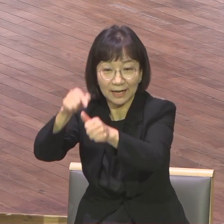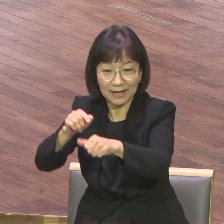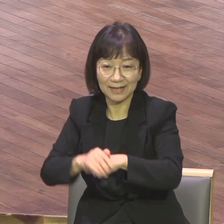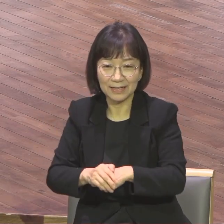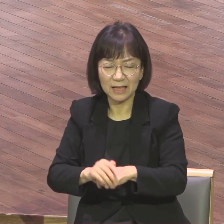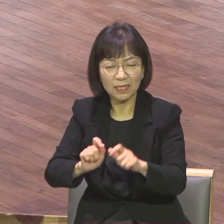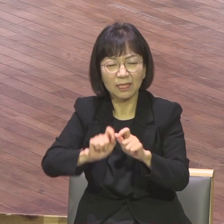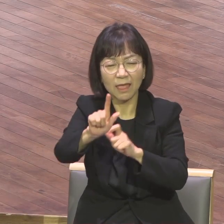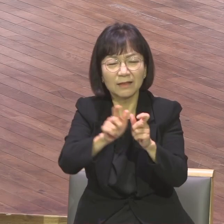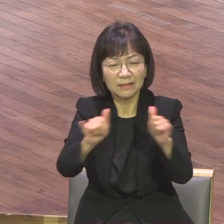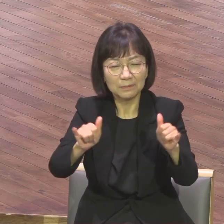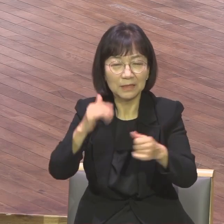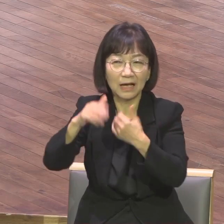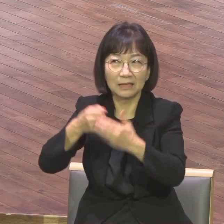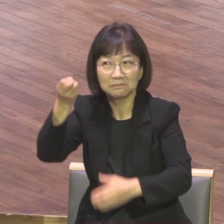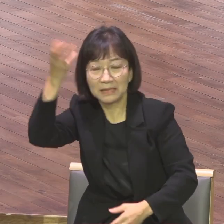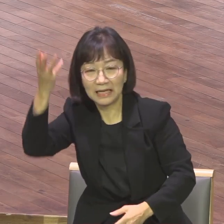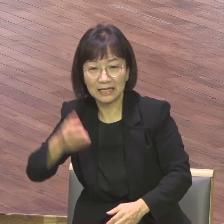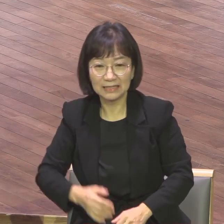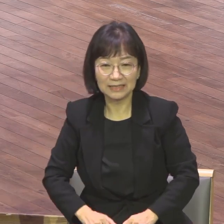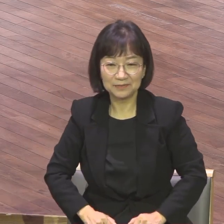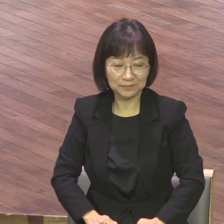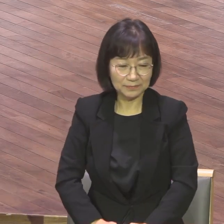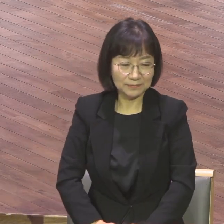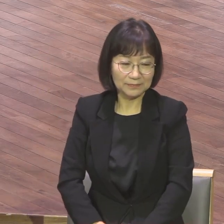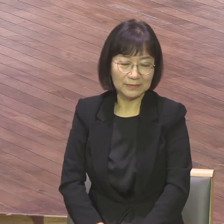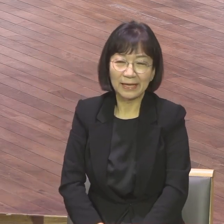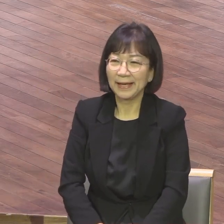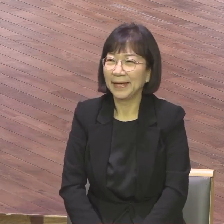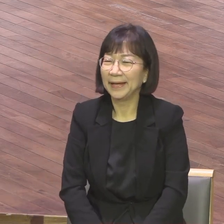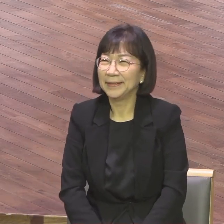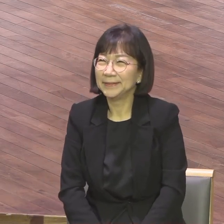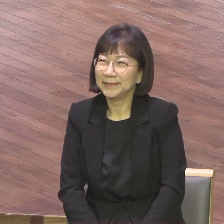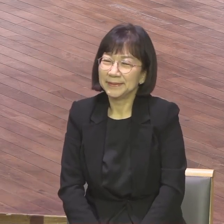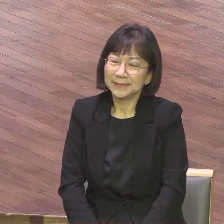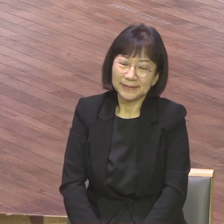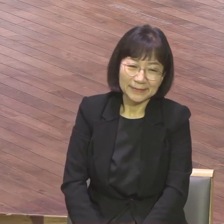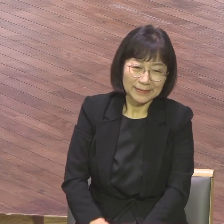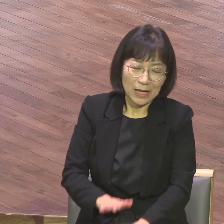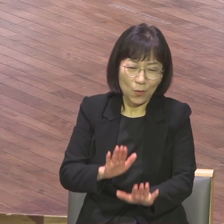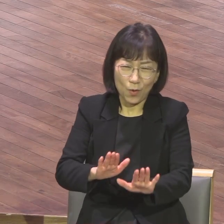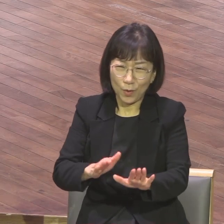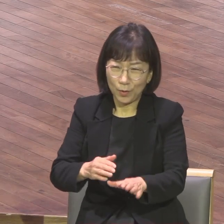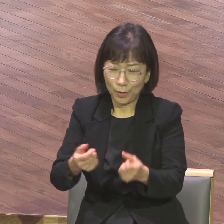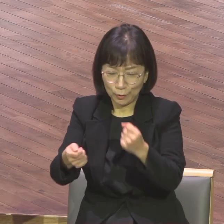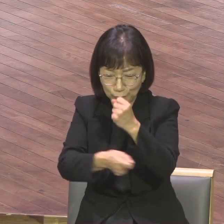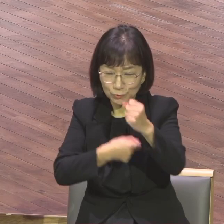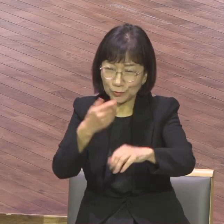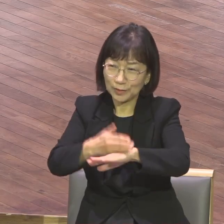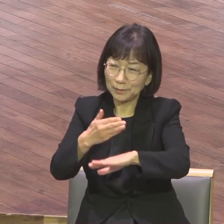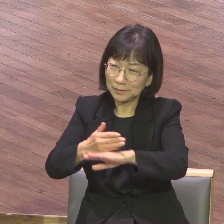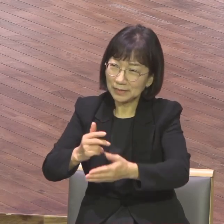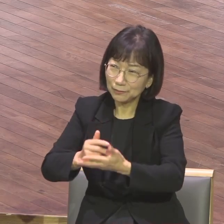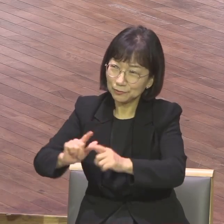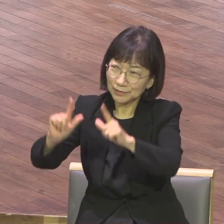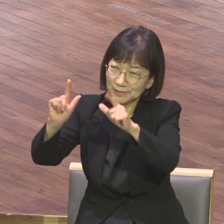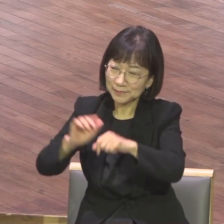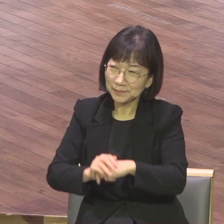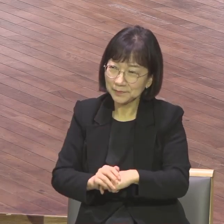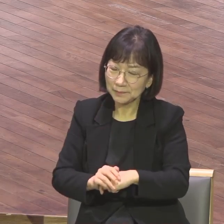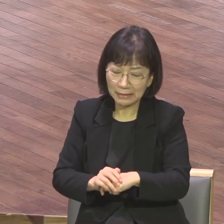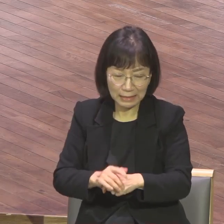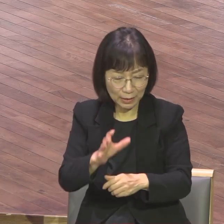다. 오늘도 추수감사절에 아이고 봉투에 얼마 넣지? 얼마지? 이런 생각. 전혀